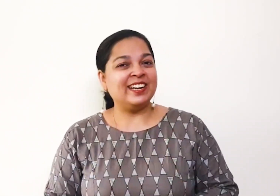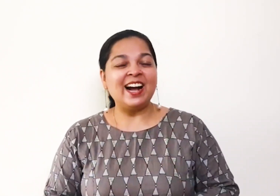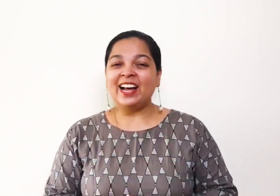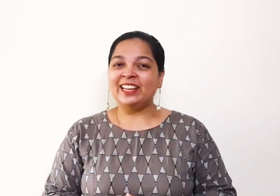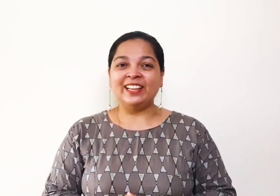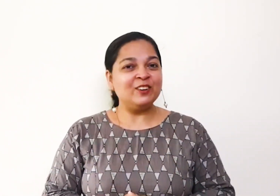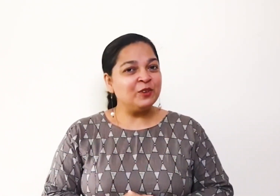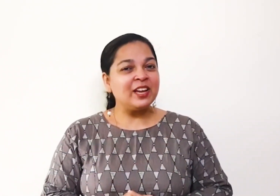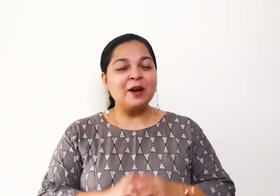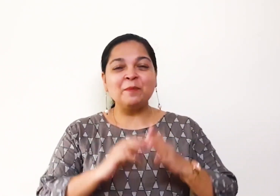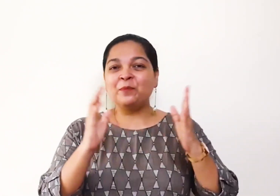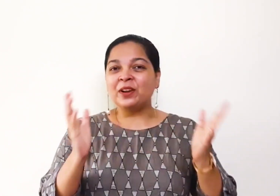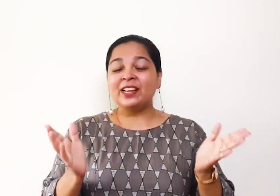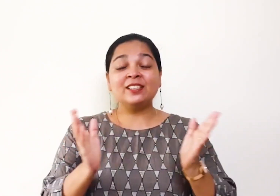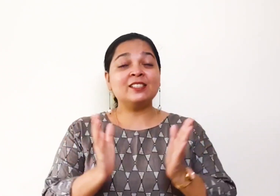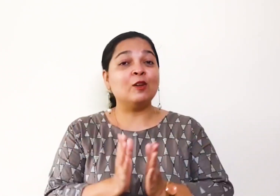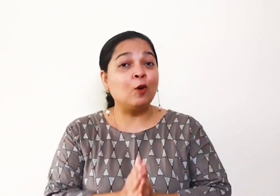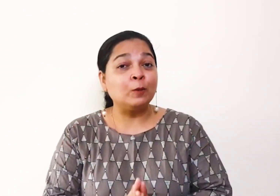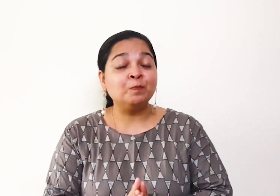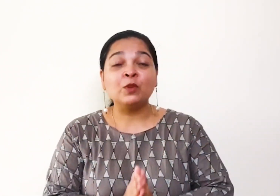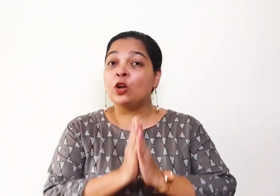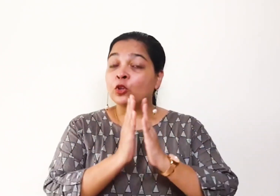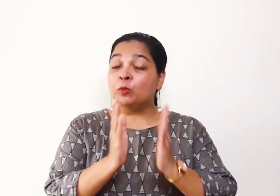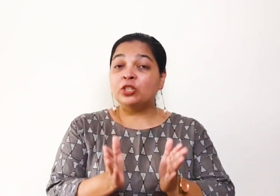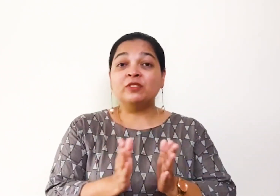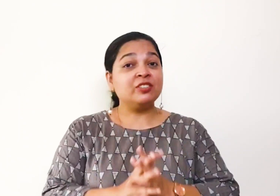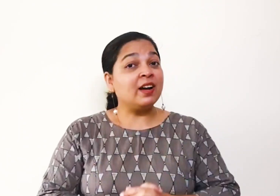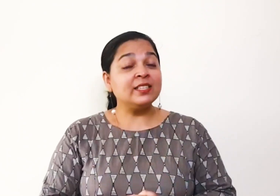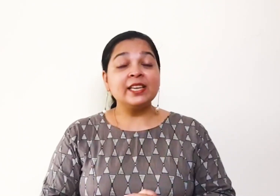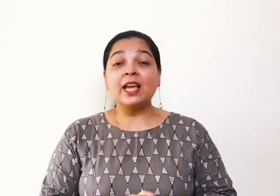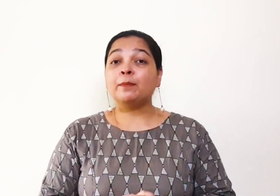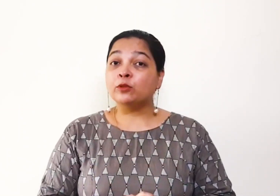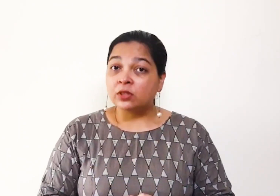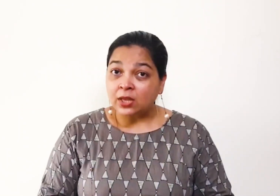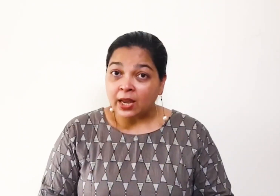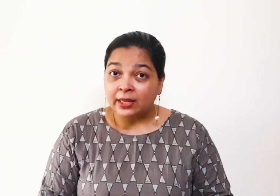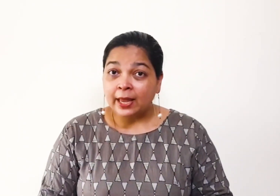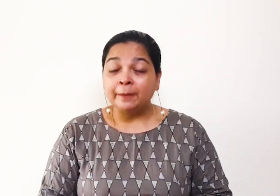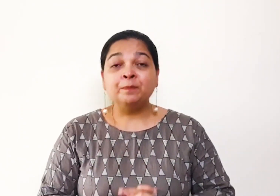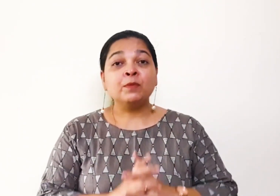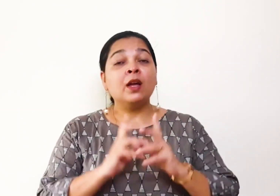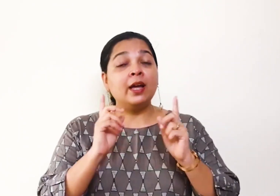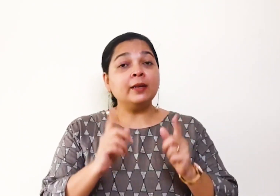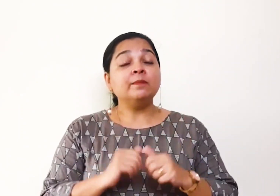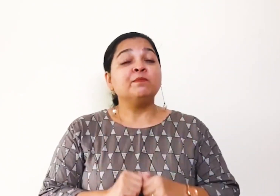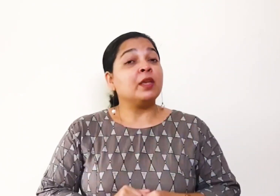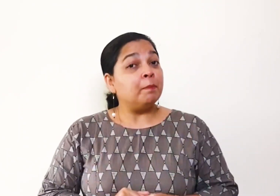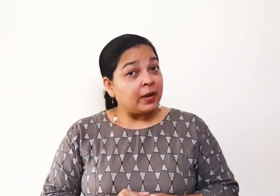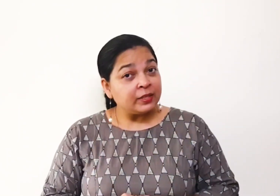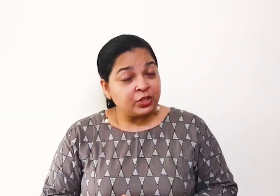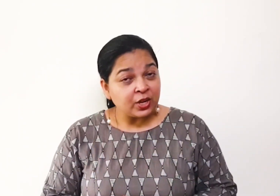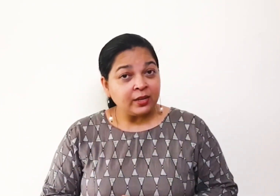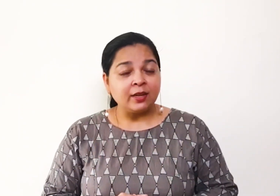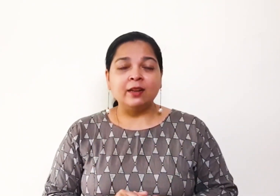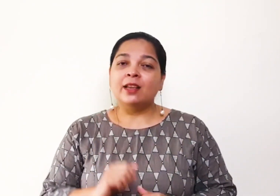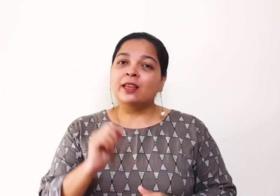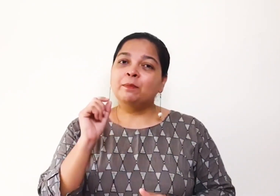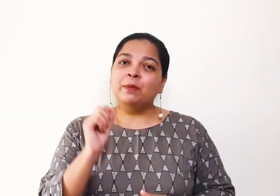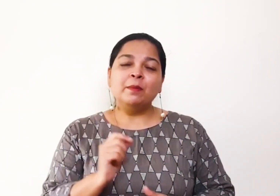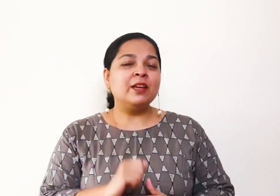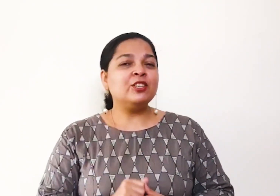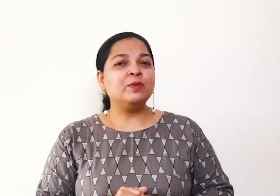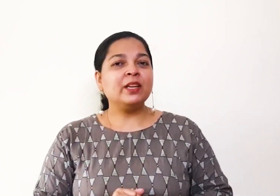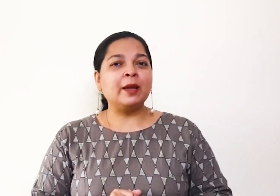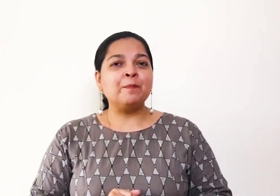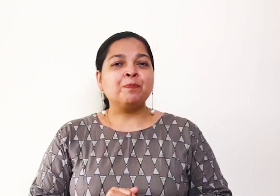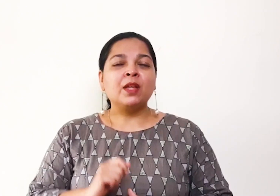द लॉर्ड। हालेलुया। मते विश्वास अछि जे आपण उत्साहित अछंती जे परमेश्वरंक वाक्य को